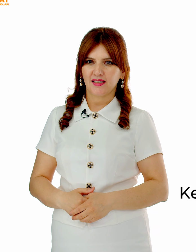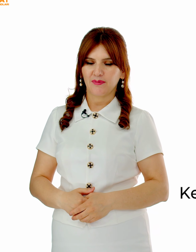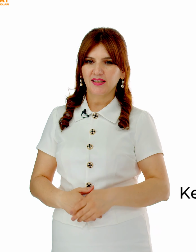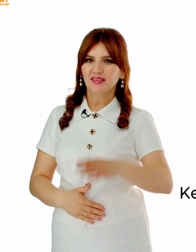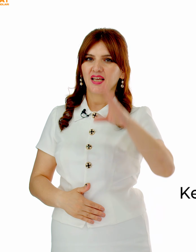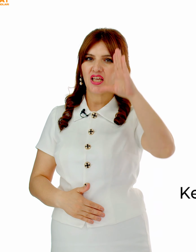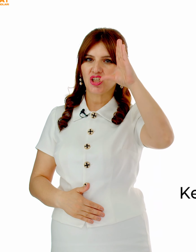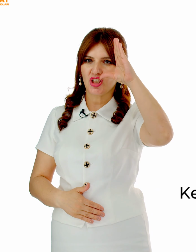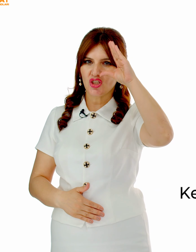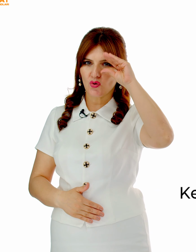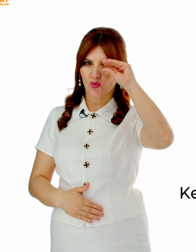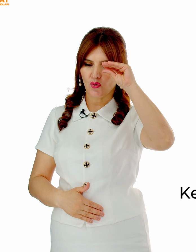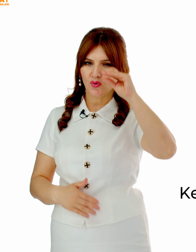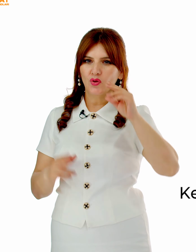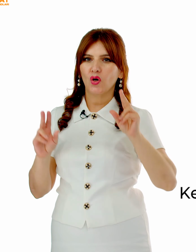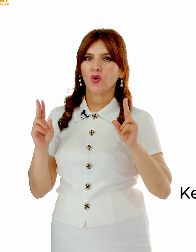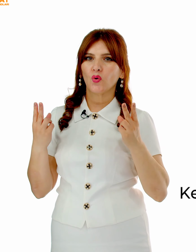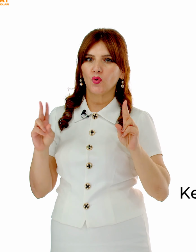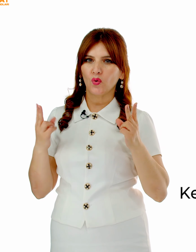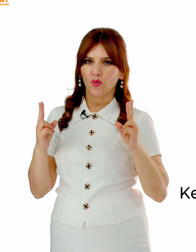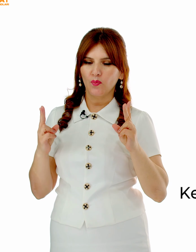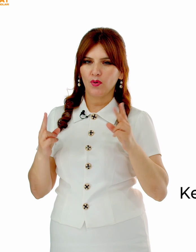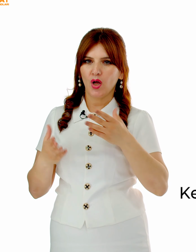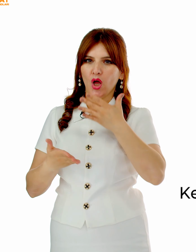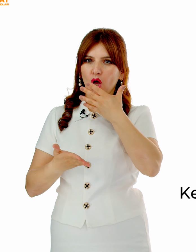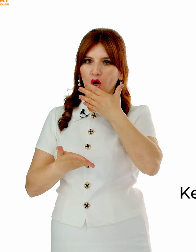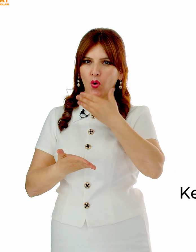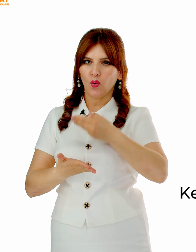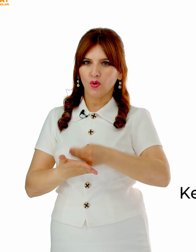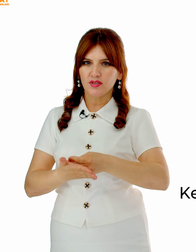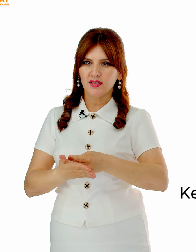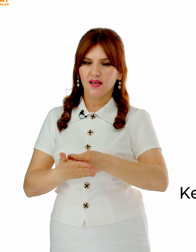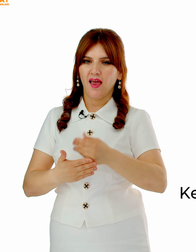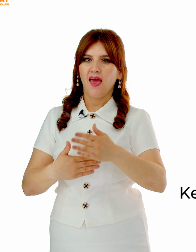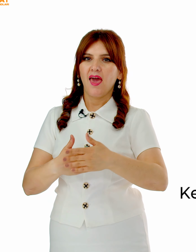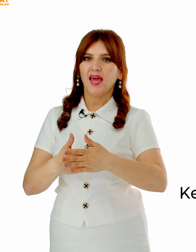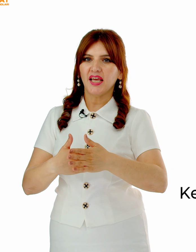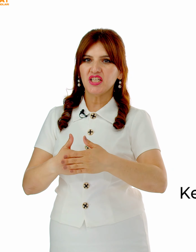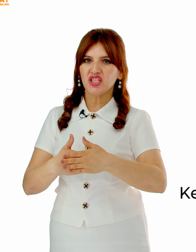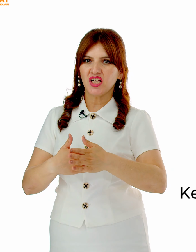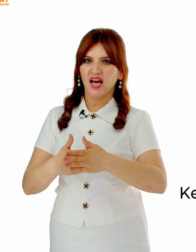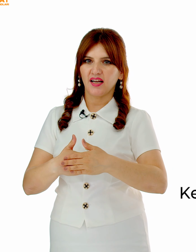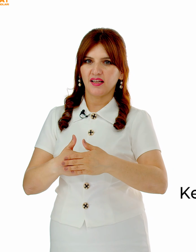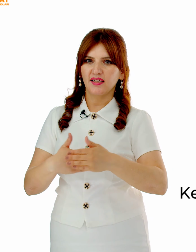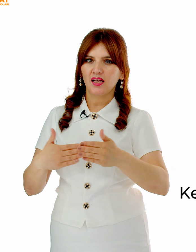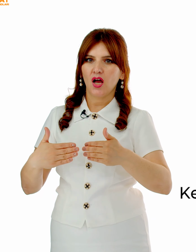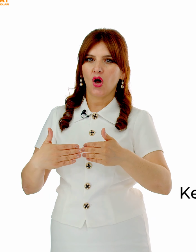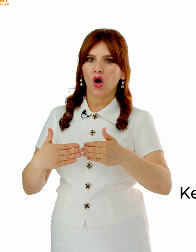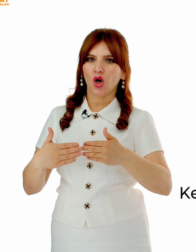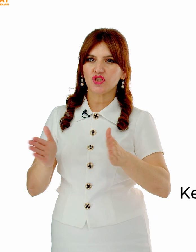Qaytaraman. Kechqurun klub o'z eshiklarini ochadi.